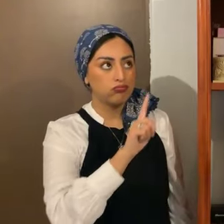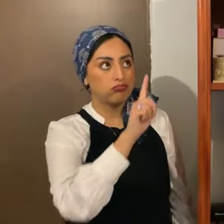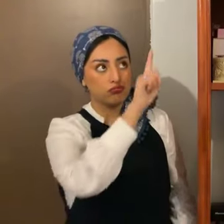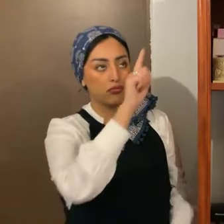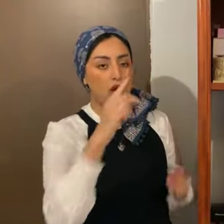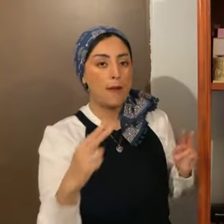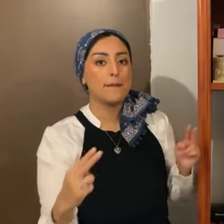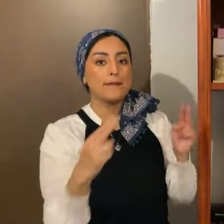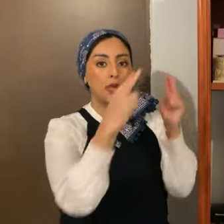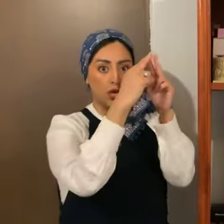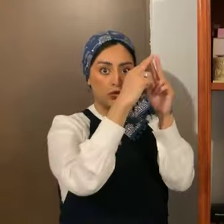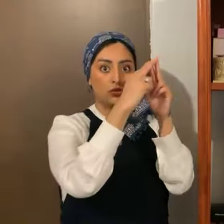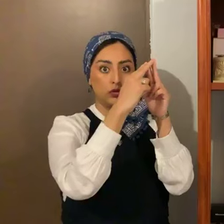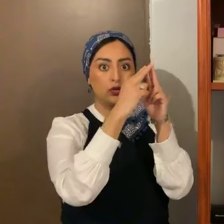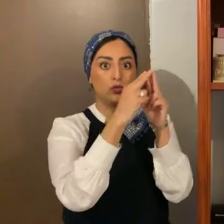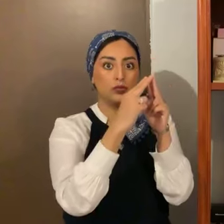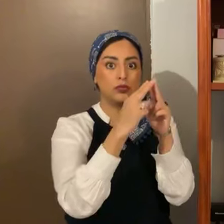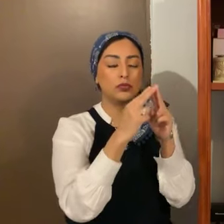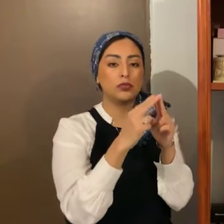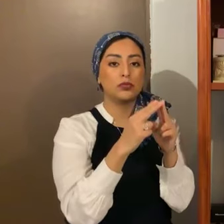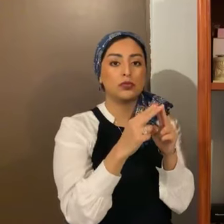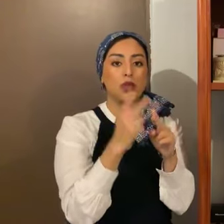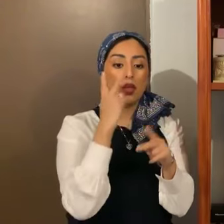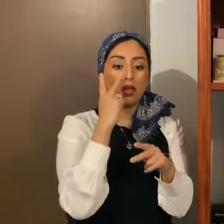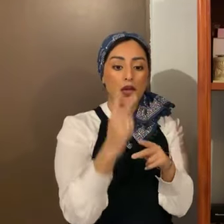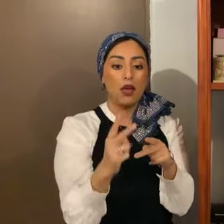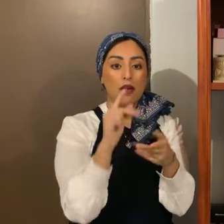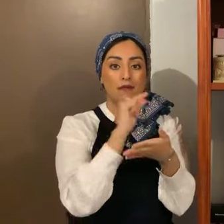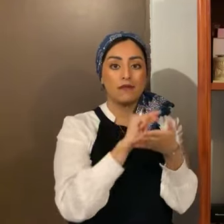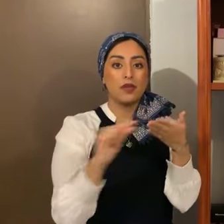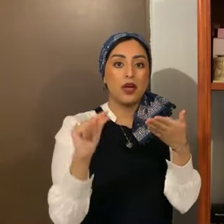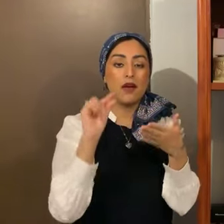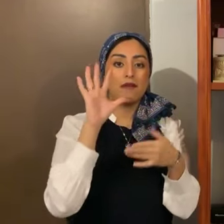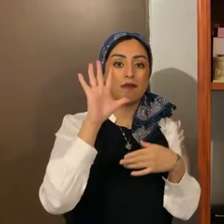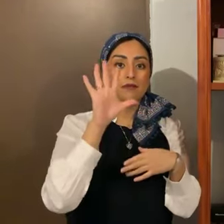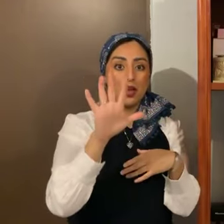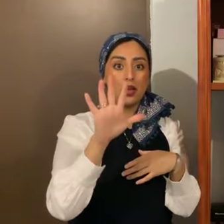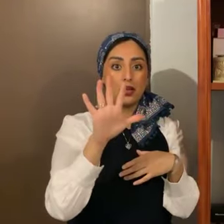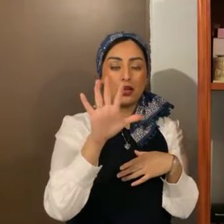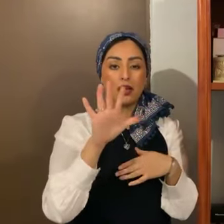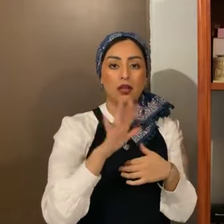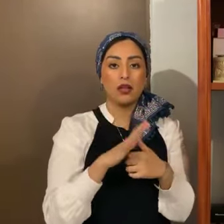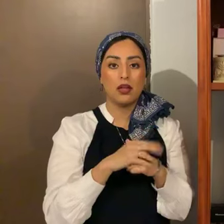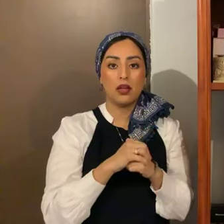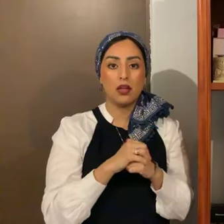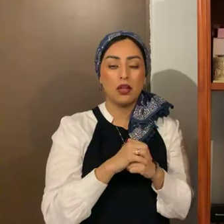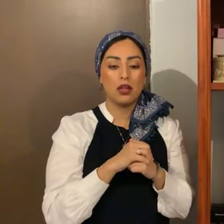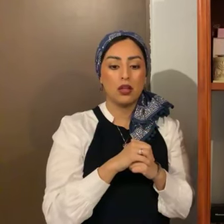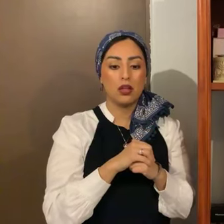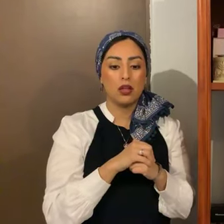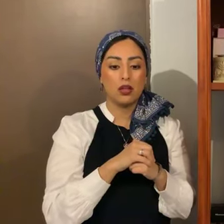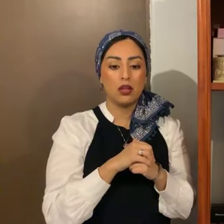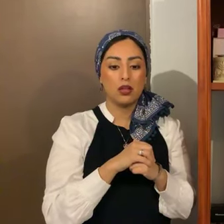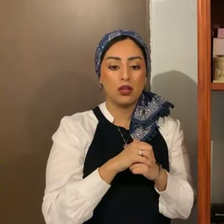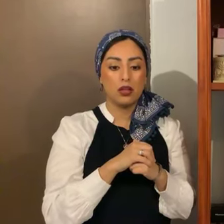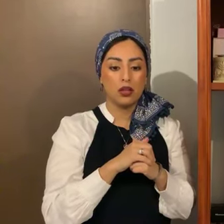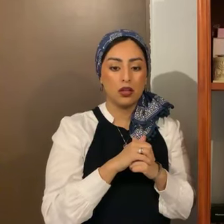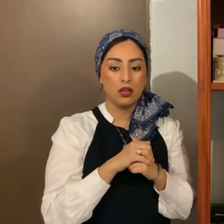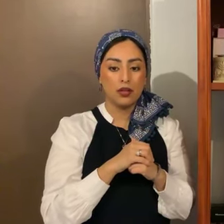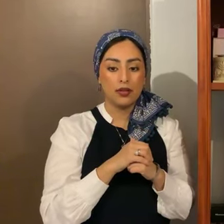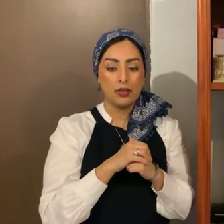al monte. Y vamos a ver el verso 5, vamos a leer el verso 5 al 7. ¿Sí?